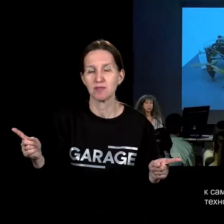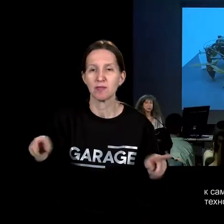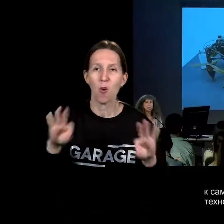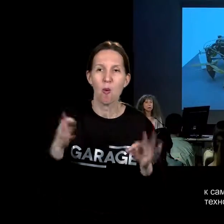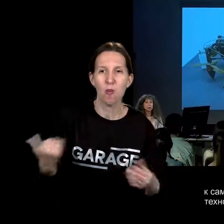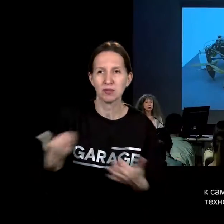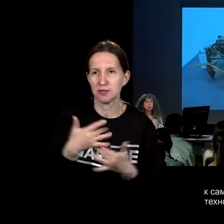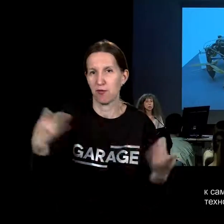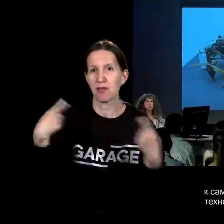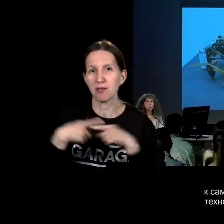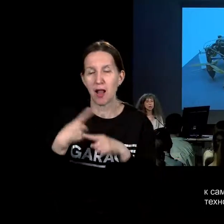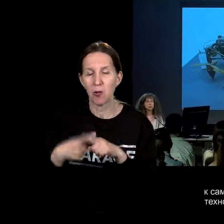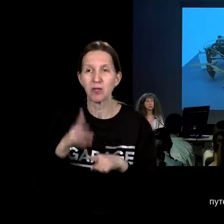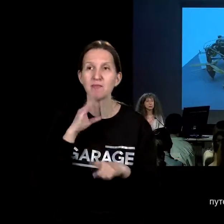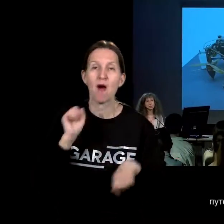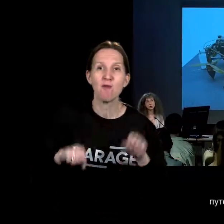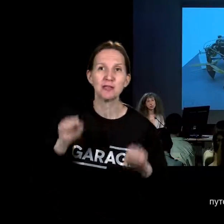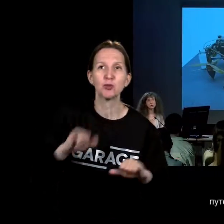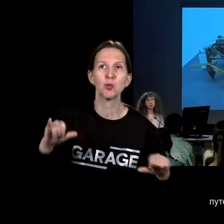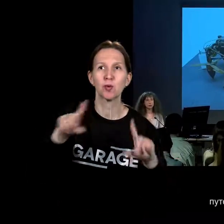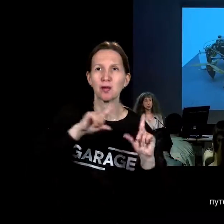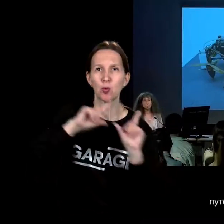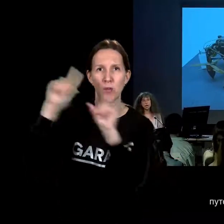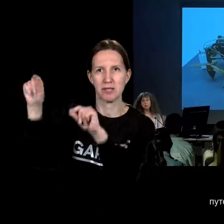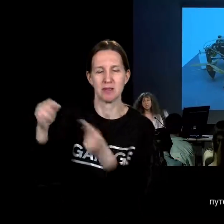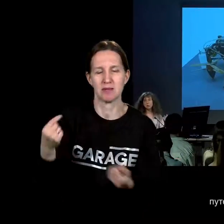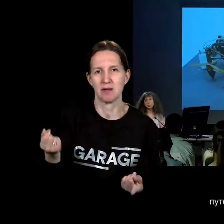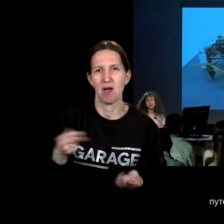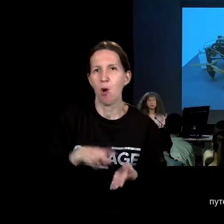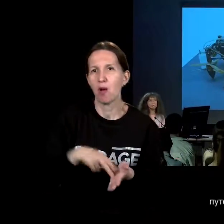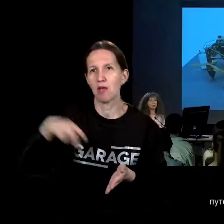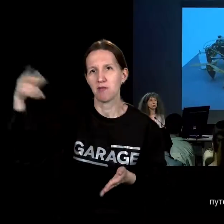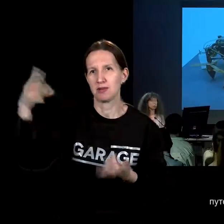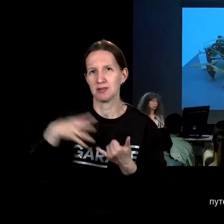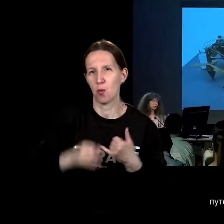образов технологий, возможности улететь, возможности оторваться от Земли, возможности